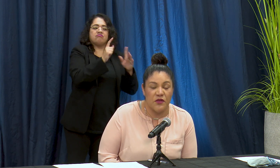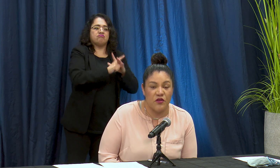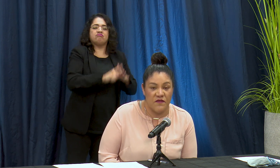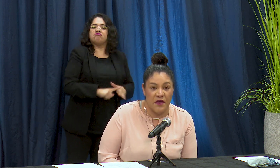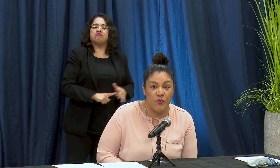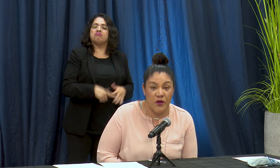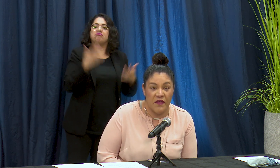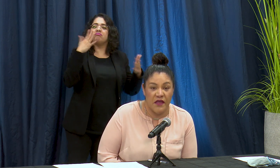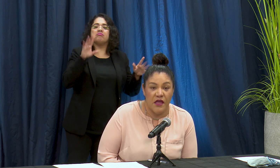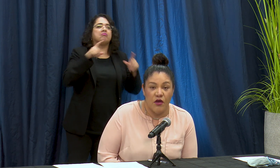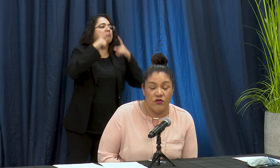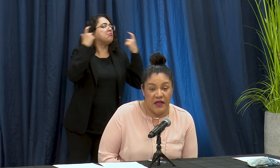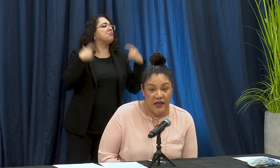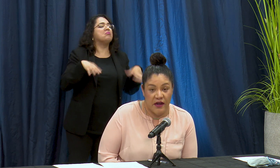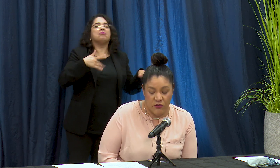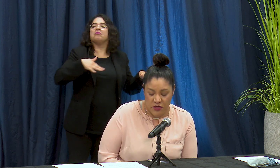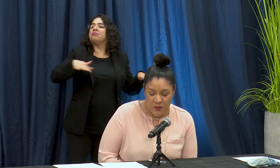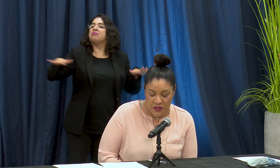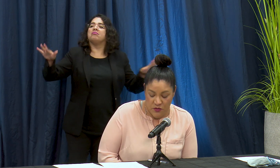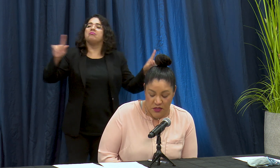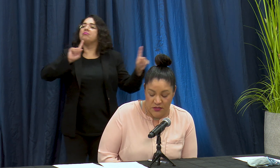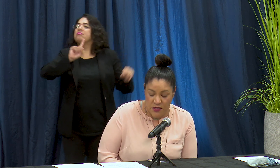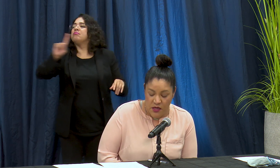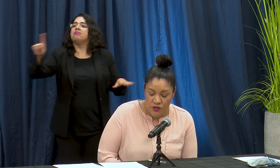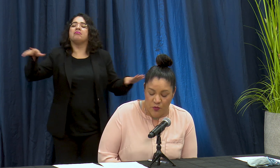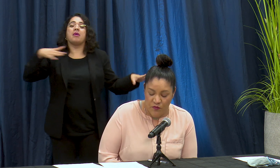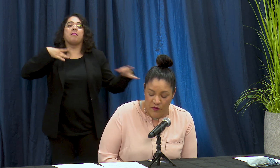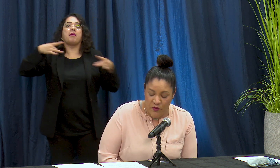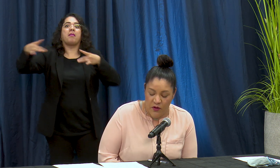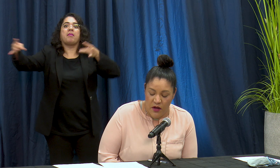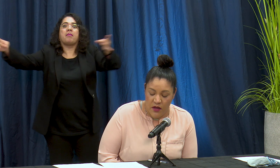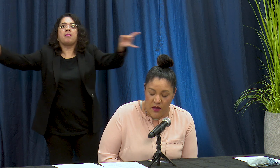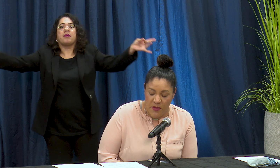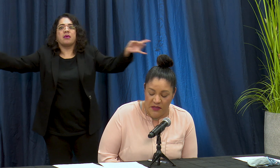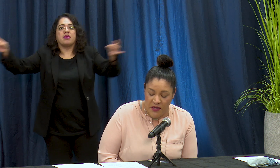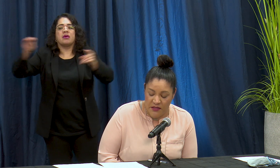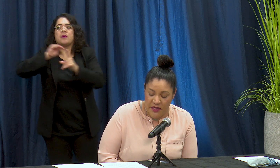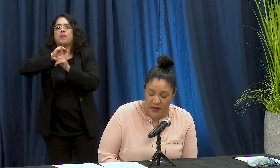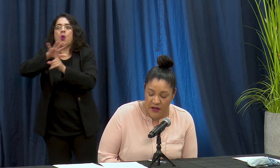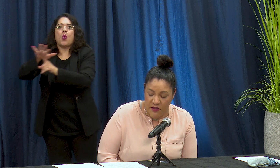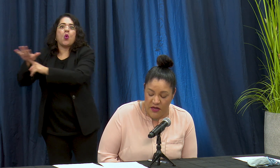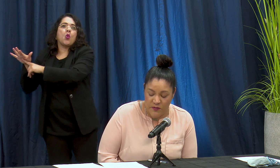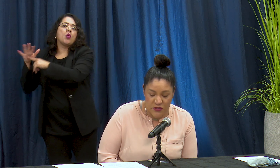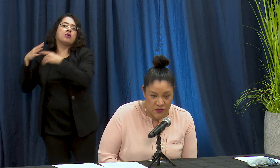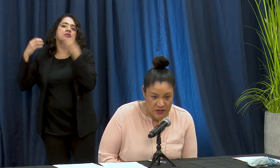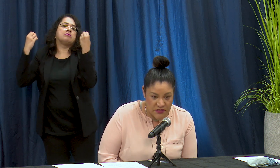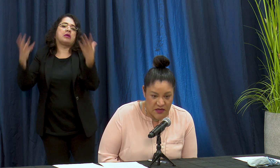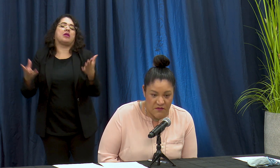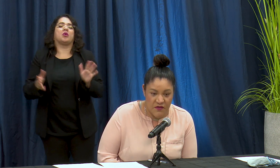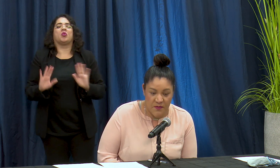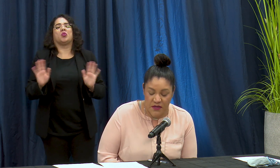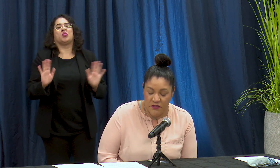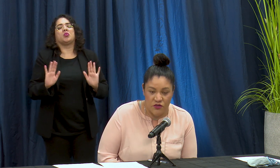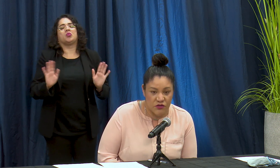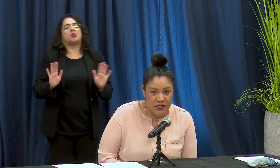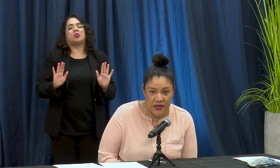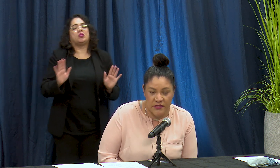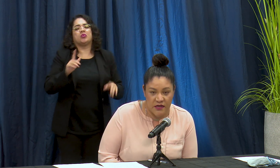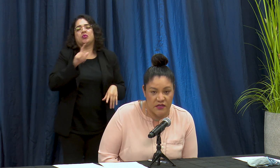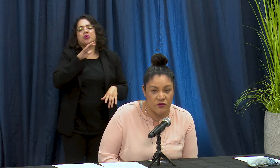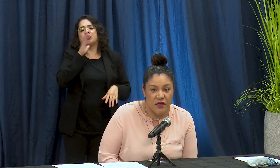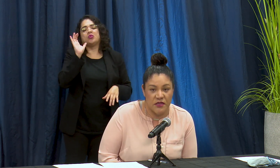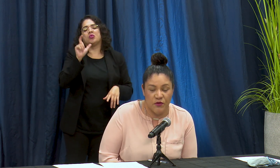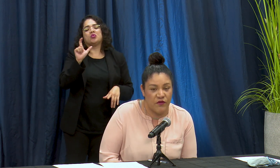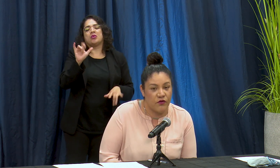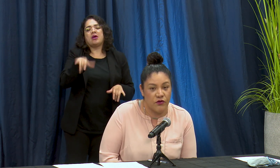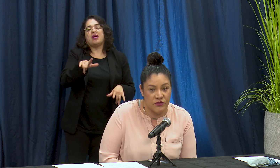pero también todavía puede contagiar a otras personas. Por favor, manténganse alejados de las personas que están enfermas. Si no tiene que